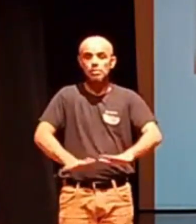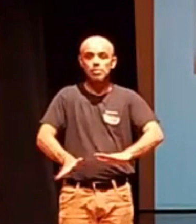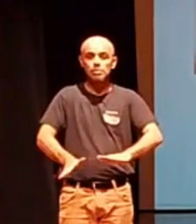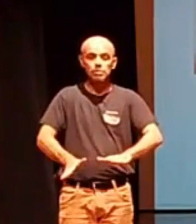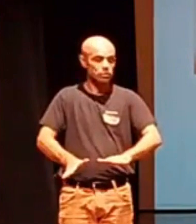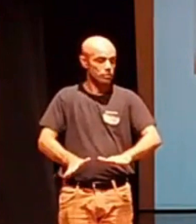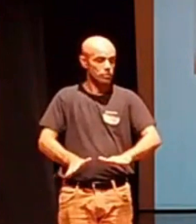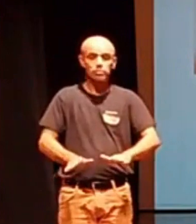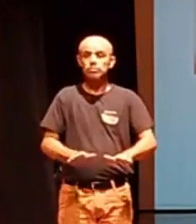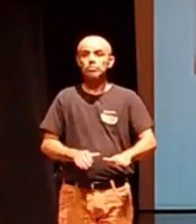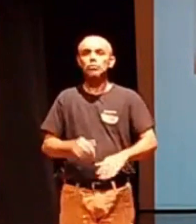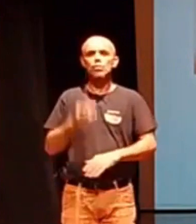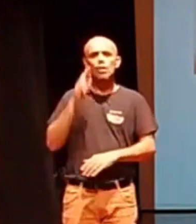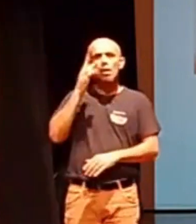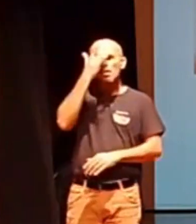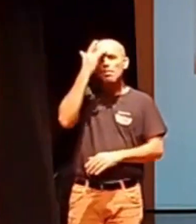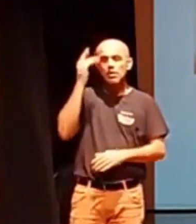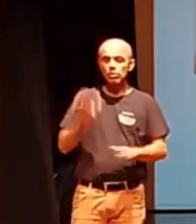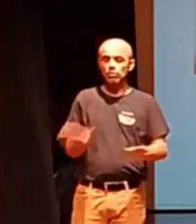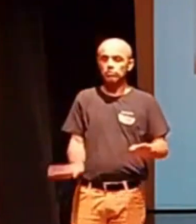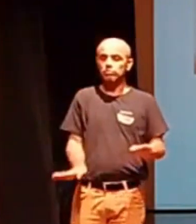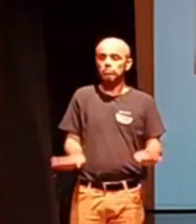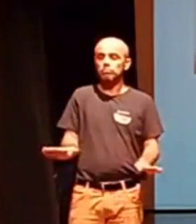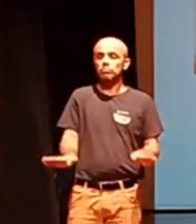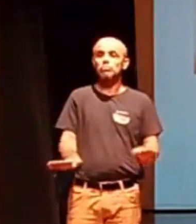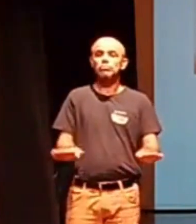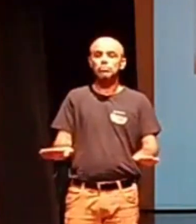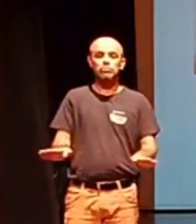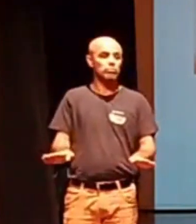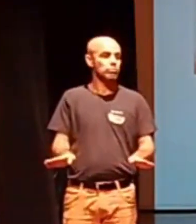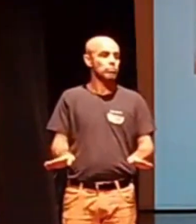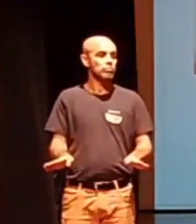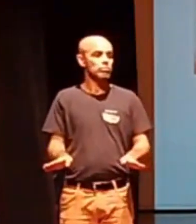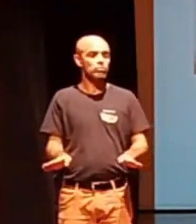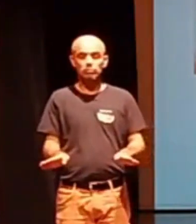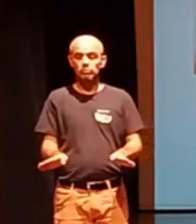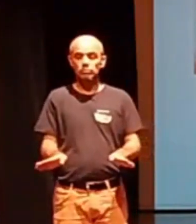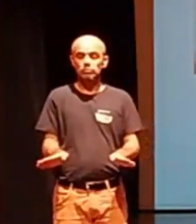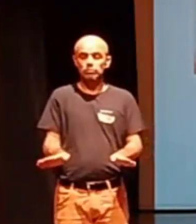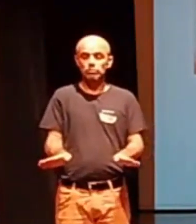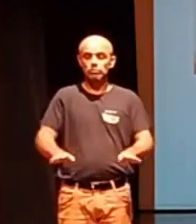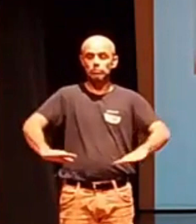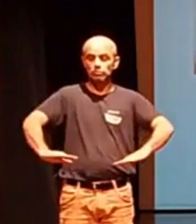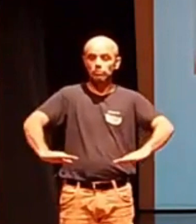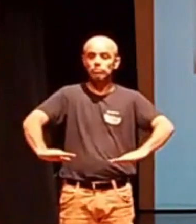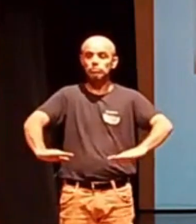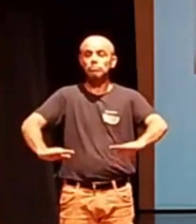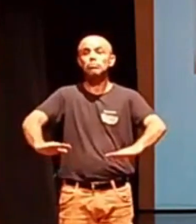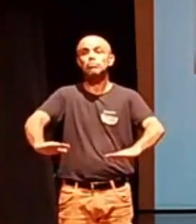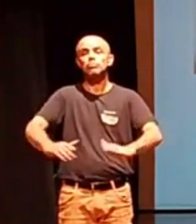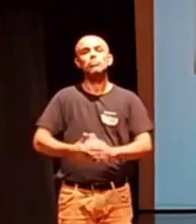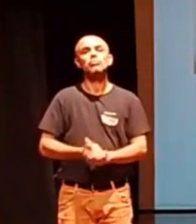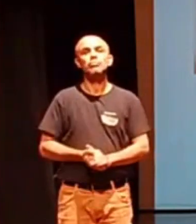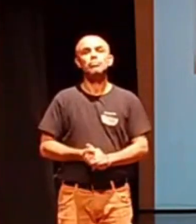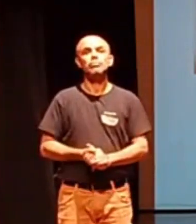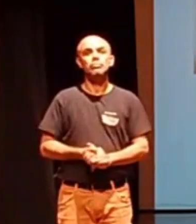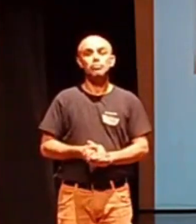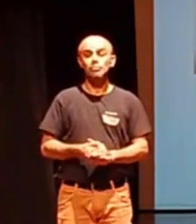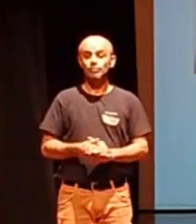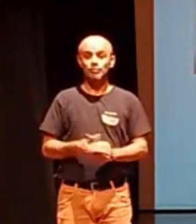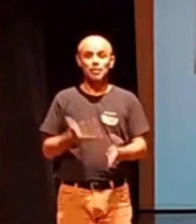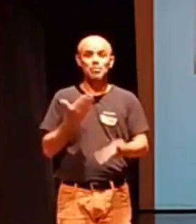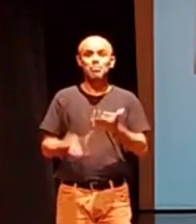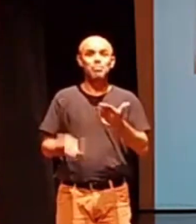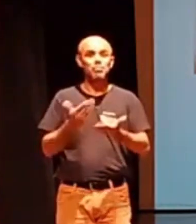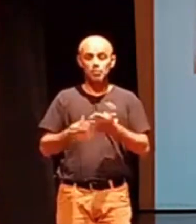andando assim? Ou vocês veem, falei, pelodose, rodando a perna para dentro? A gente já perde a coordenação